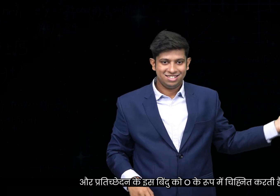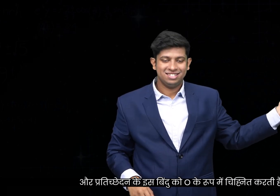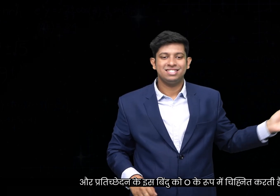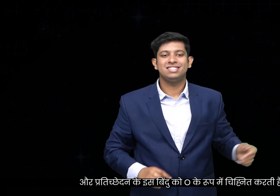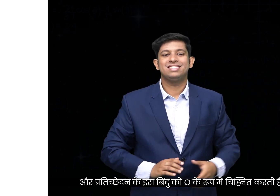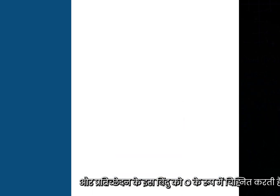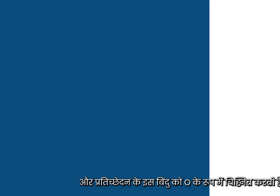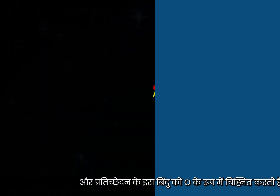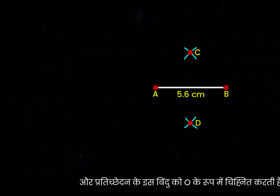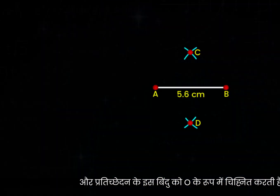है।